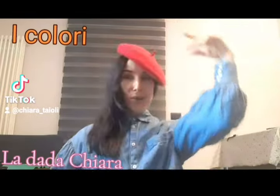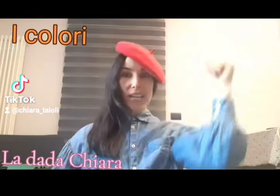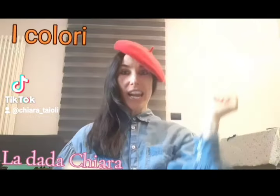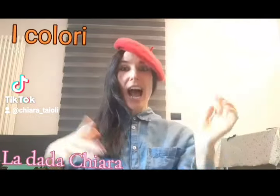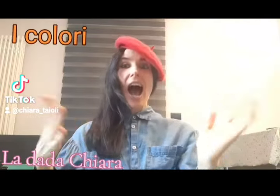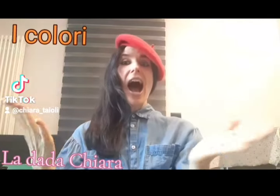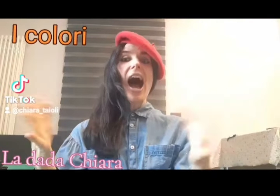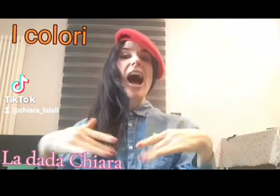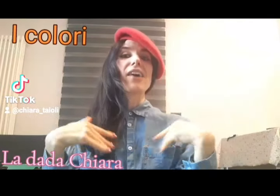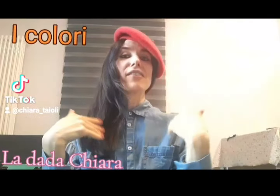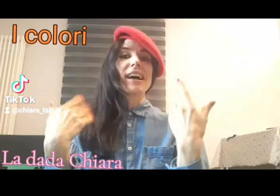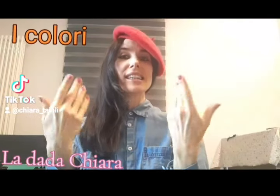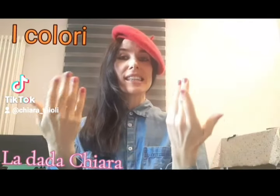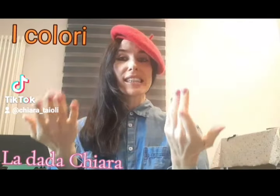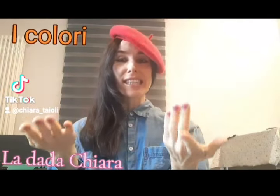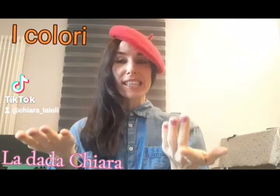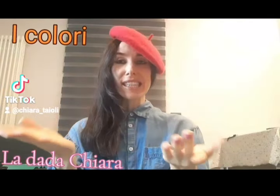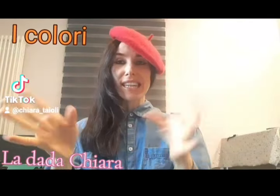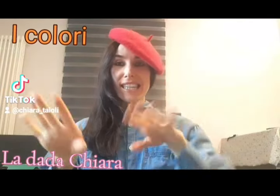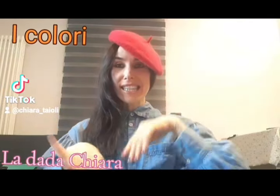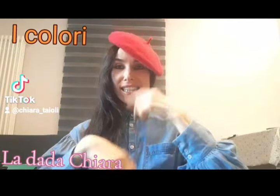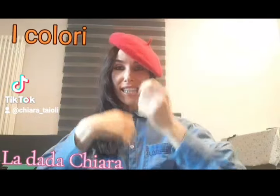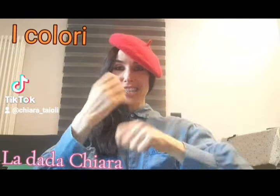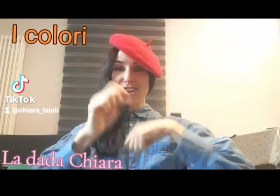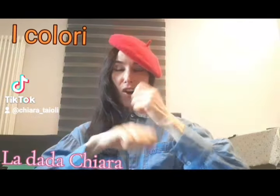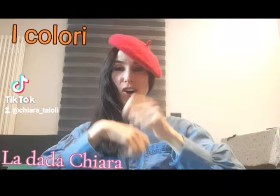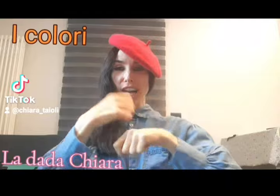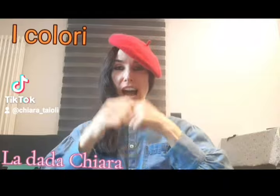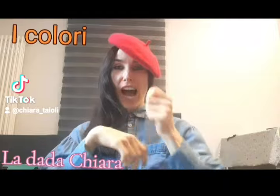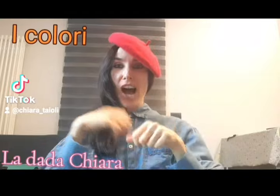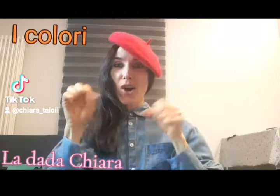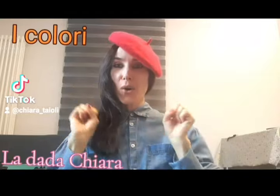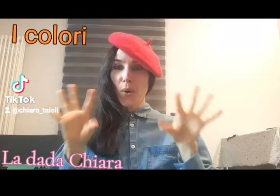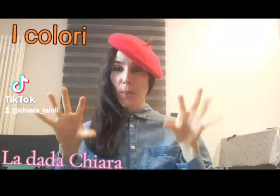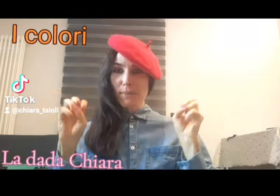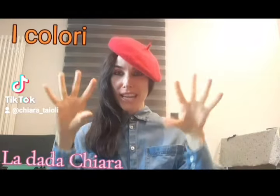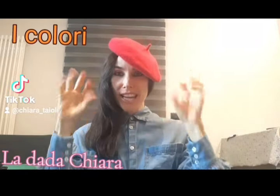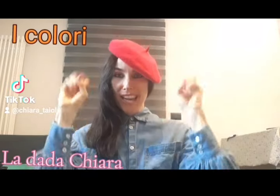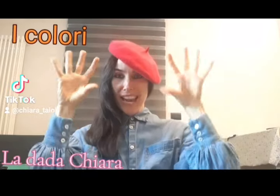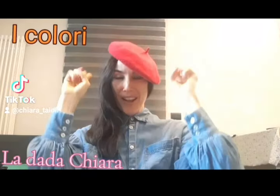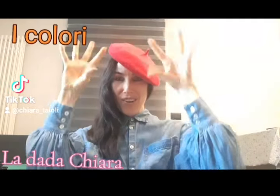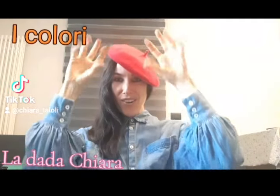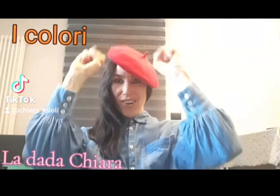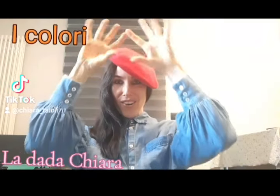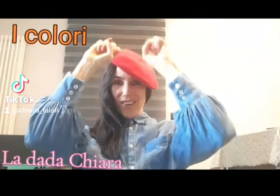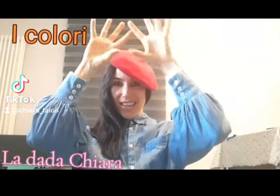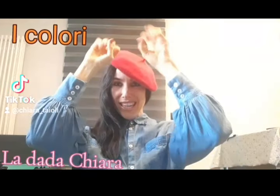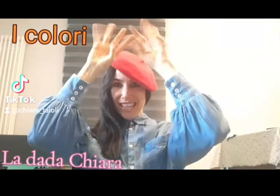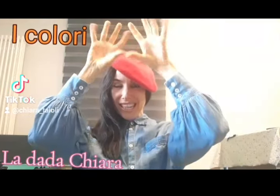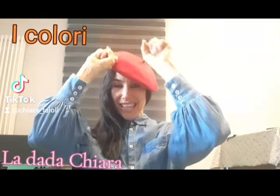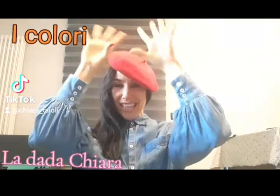signori, avanti! Si gioca con mille colori!